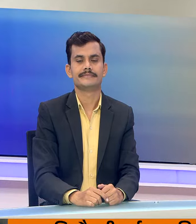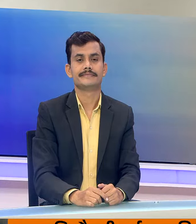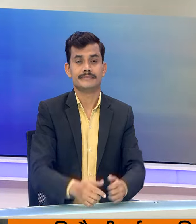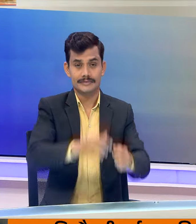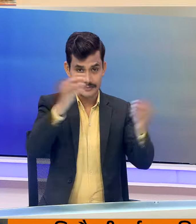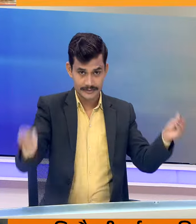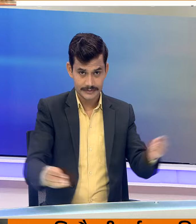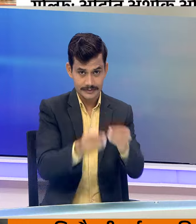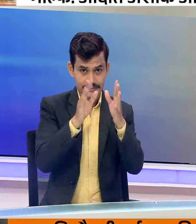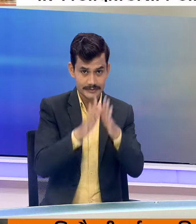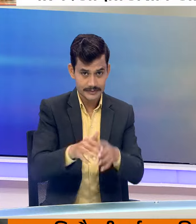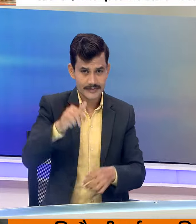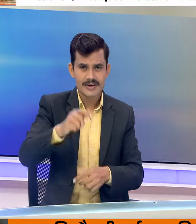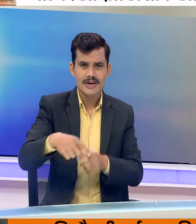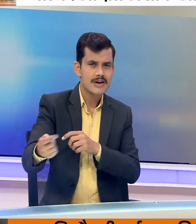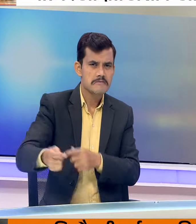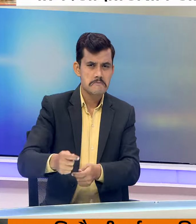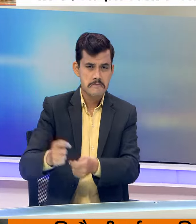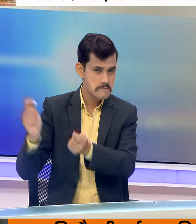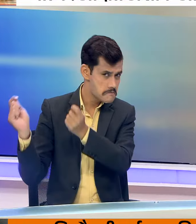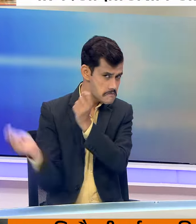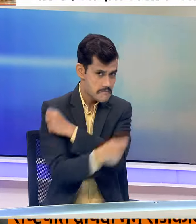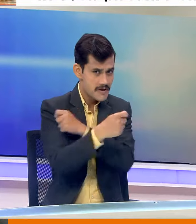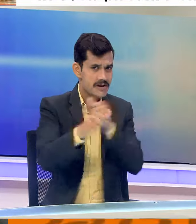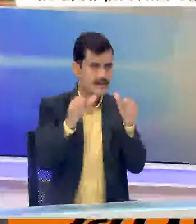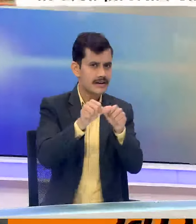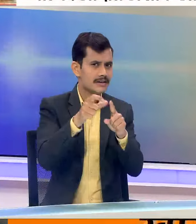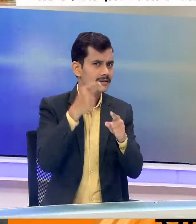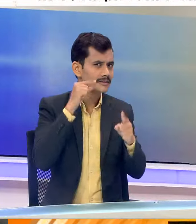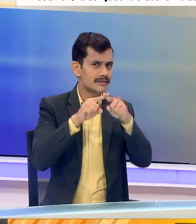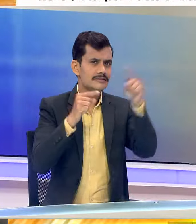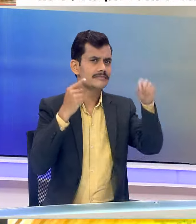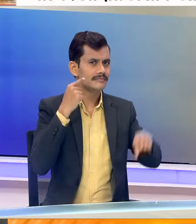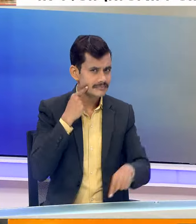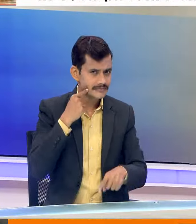इसके अलावा गोल्फ में अदिति अशोक और दीक्षा